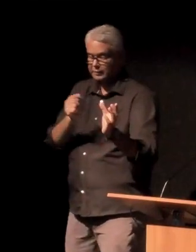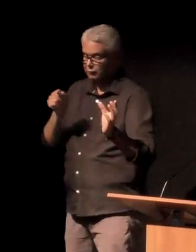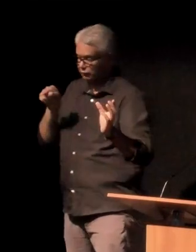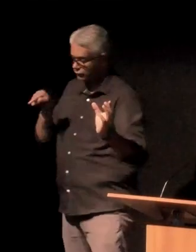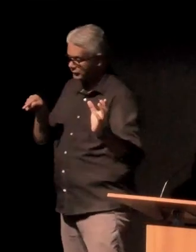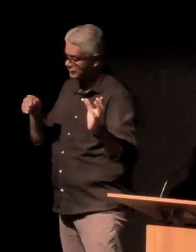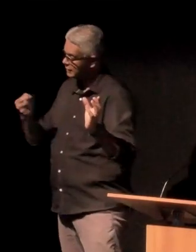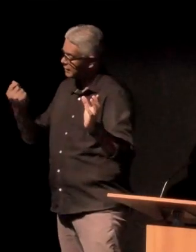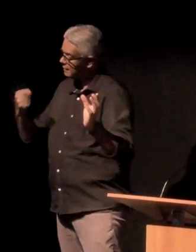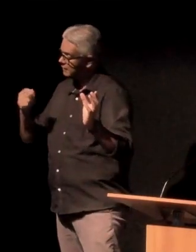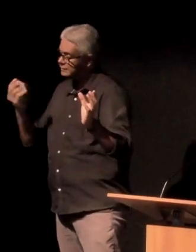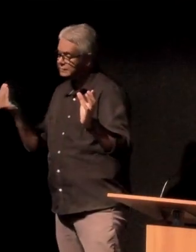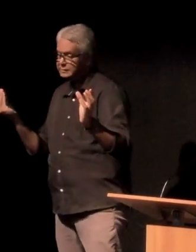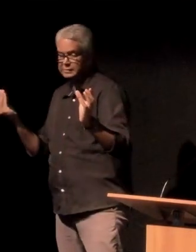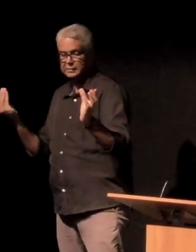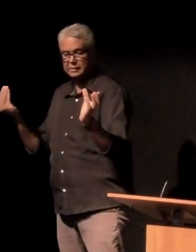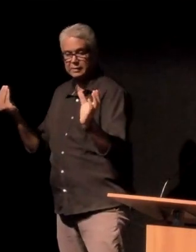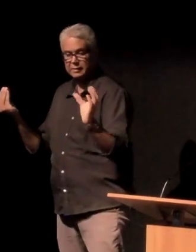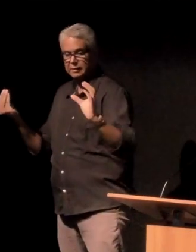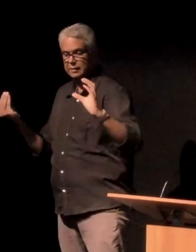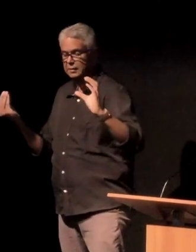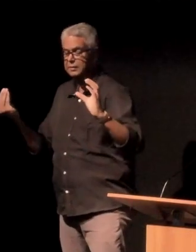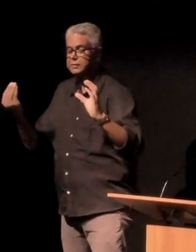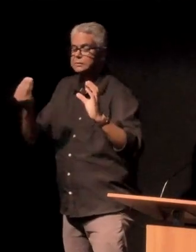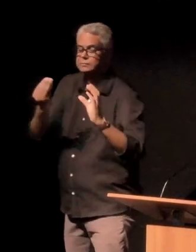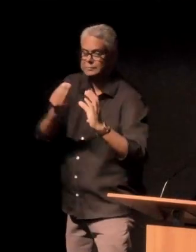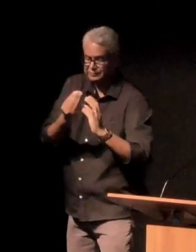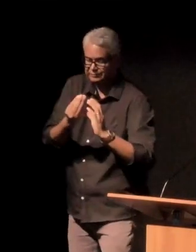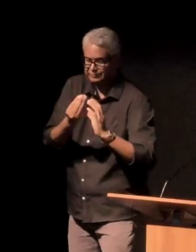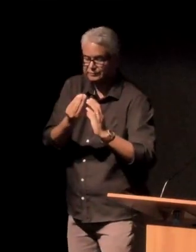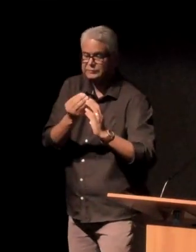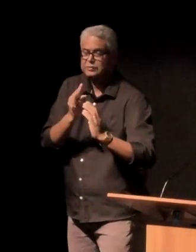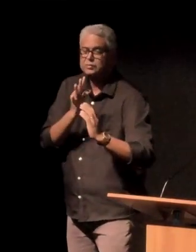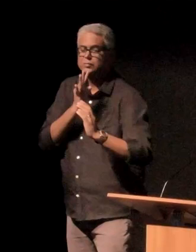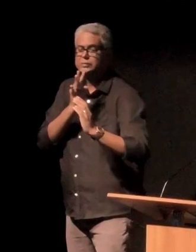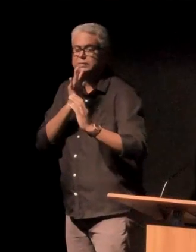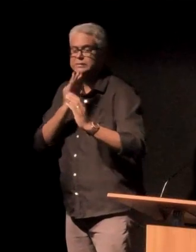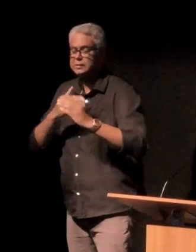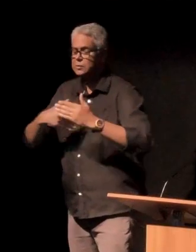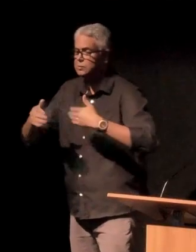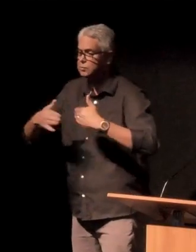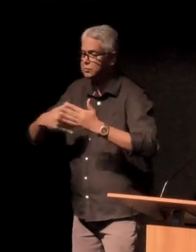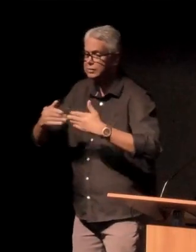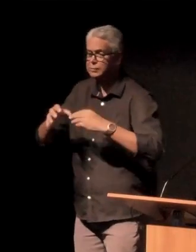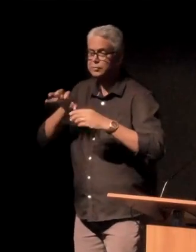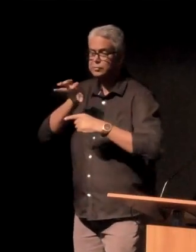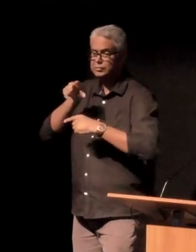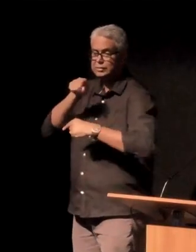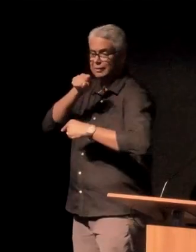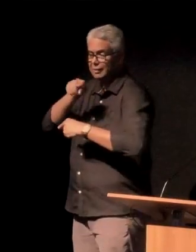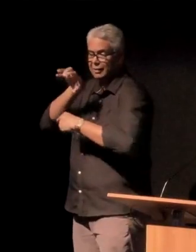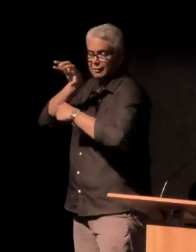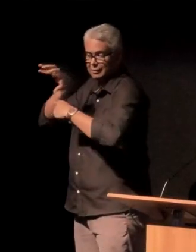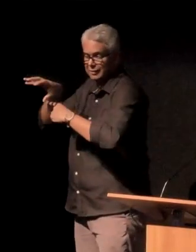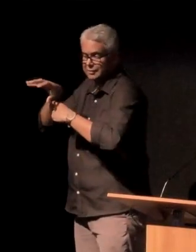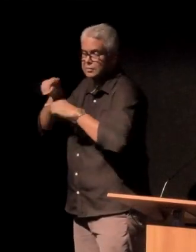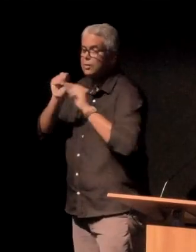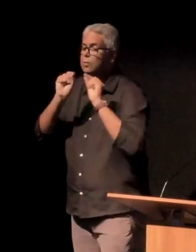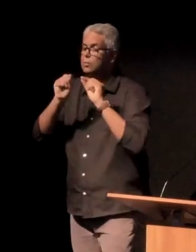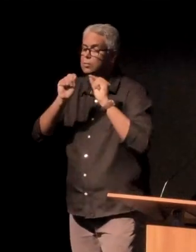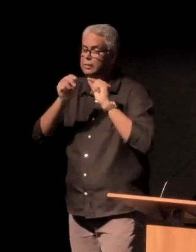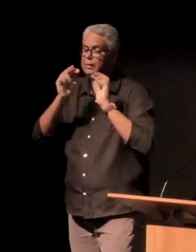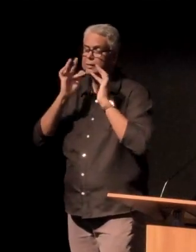reconhecer o que que se produz naquele território o que que é as famílias comem